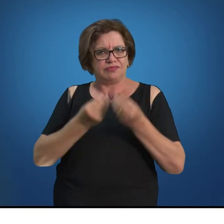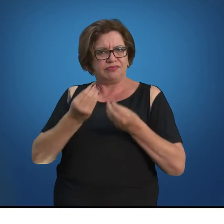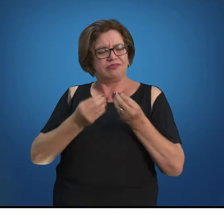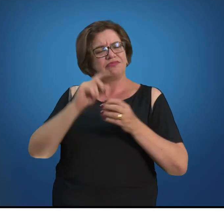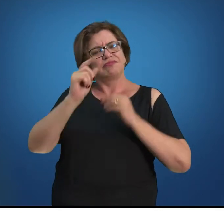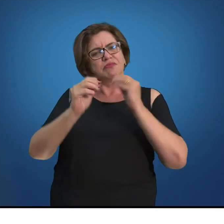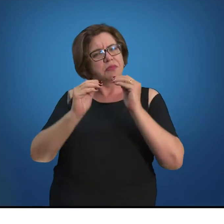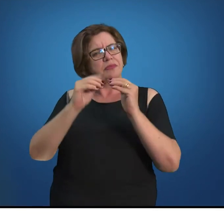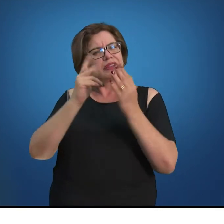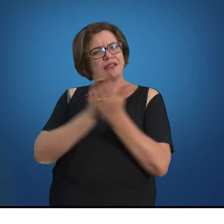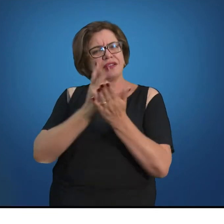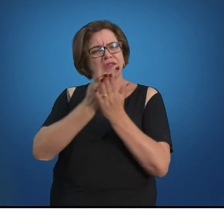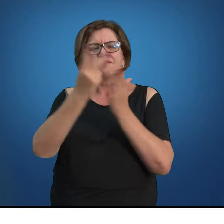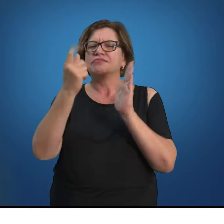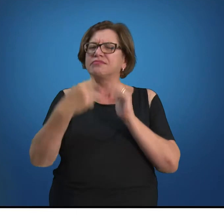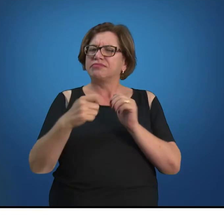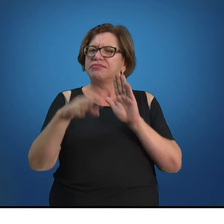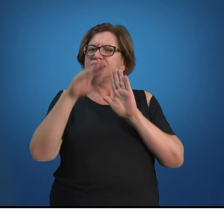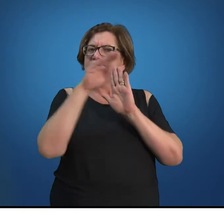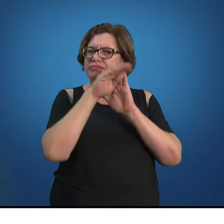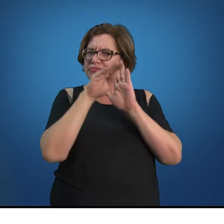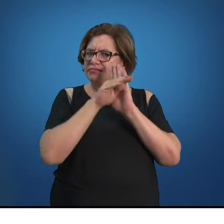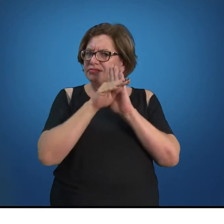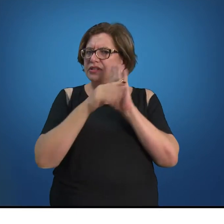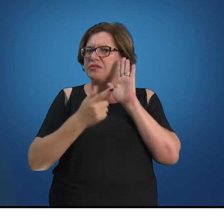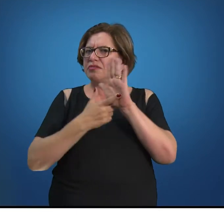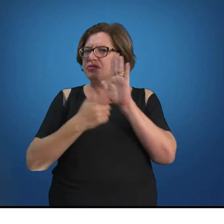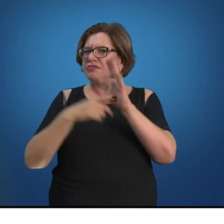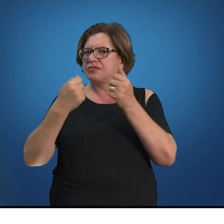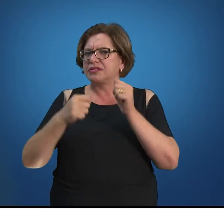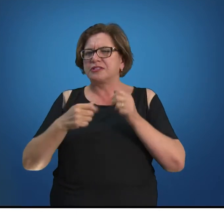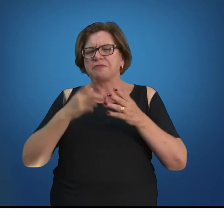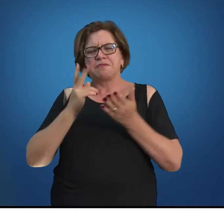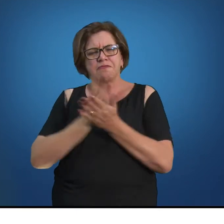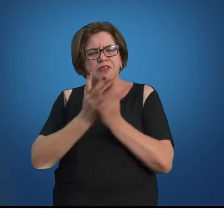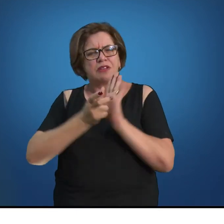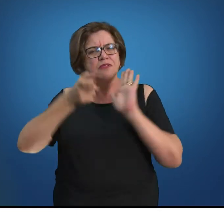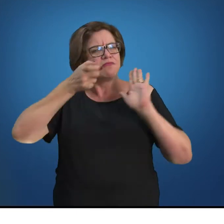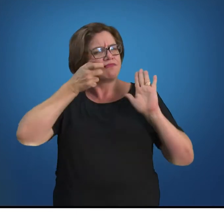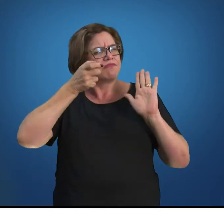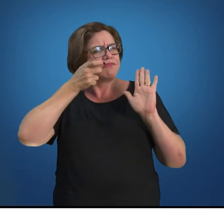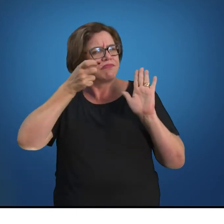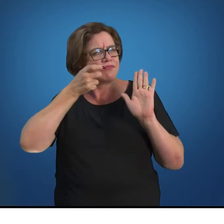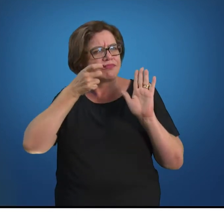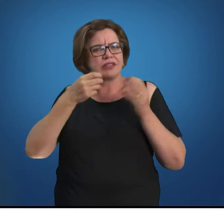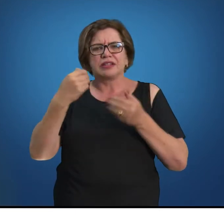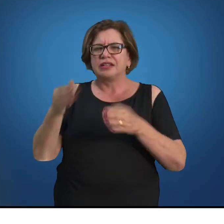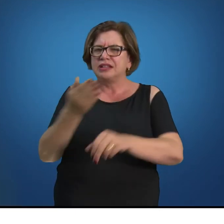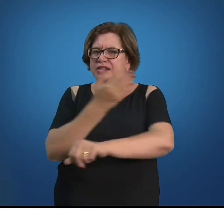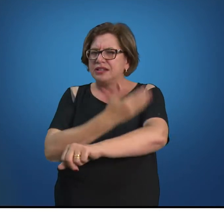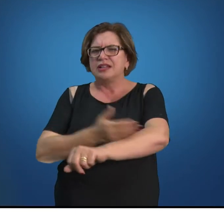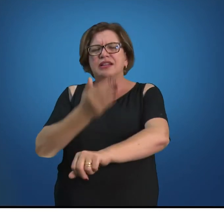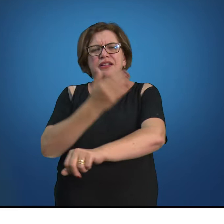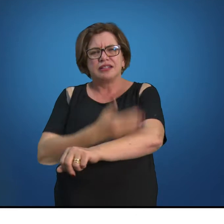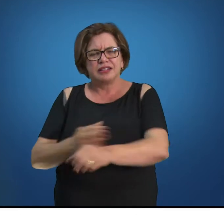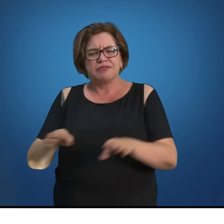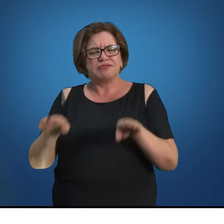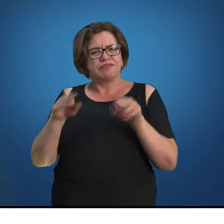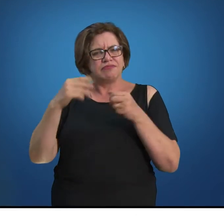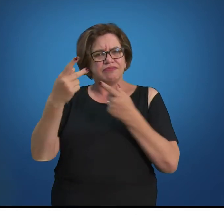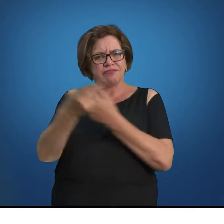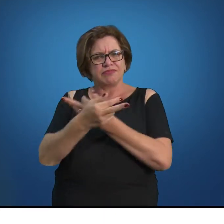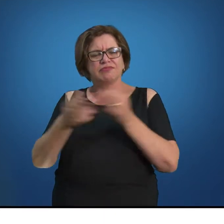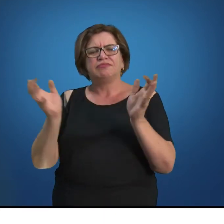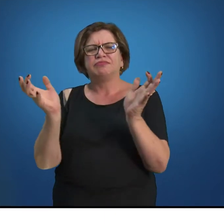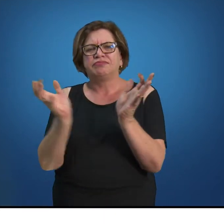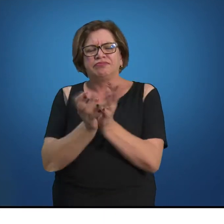um processo que merece monitoramento, que merece acompanhamento da população, treinamento, capacitação da